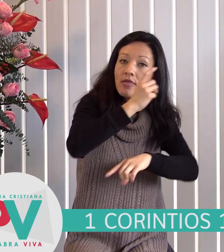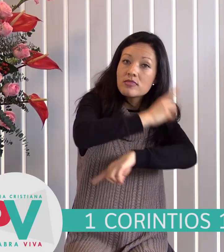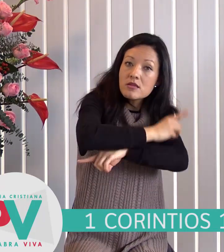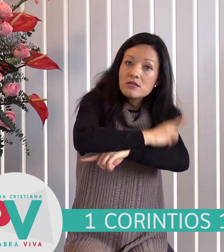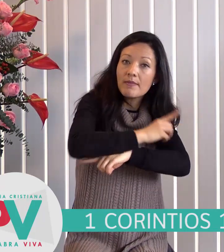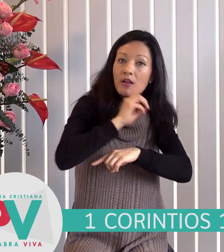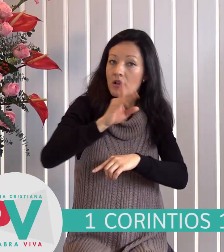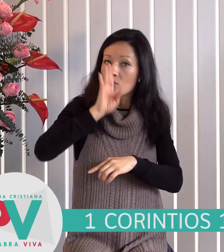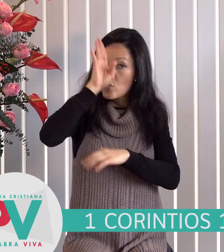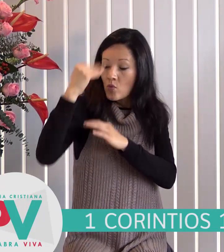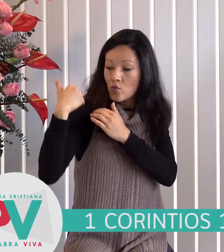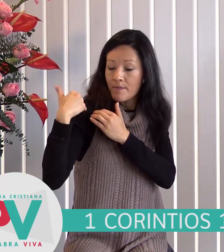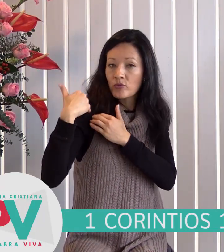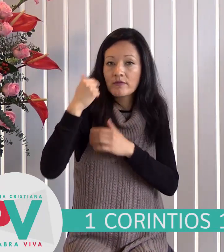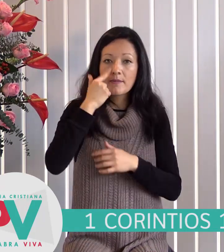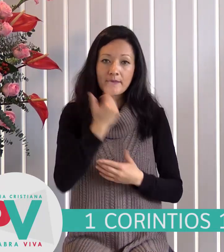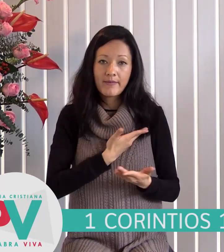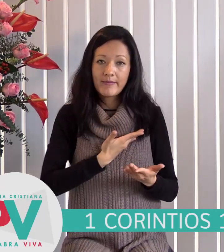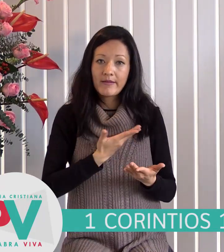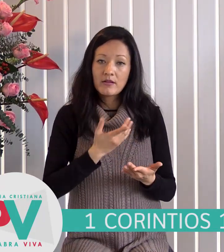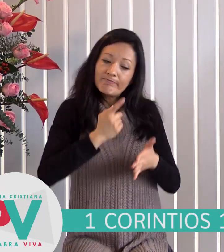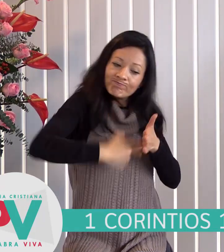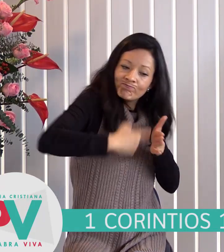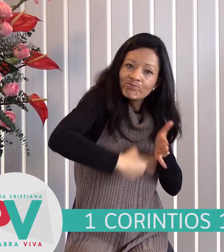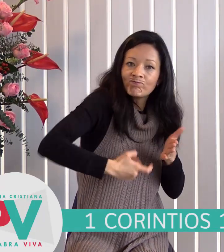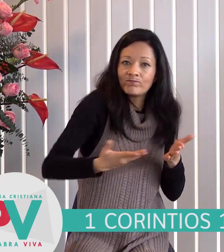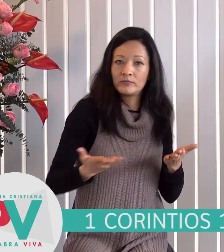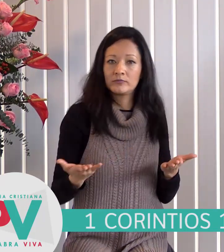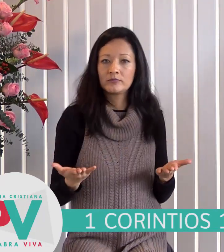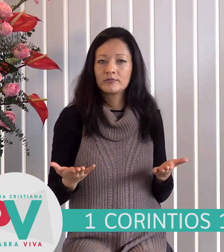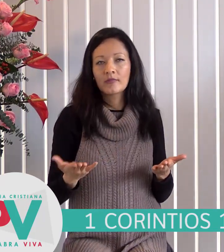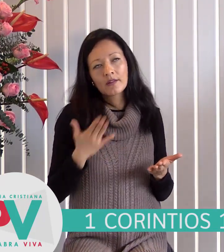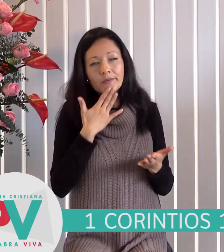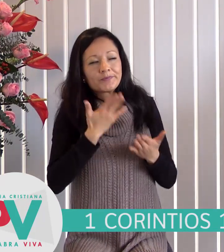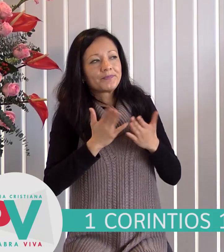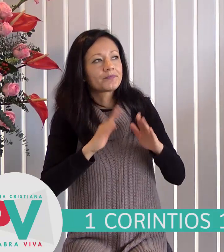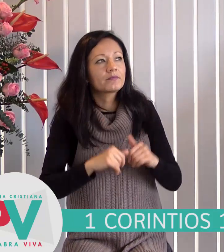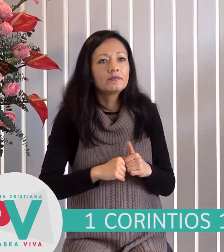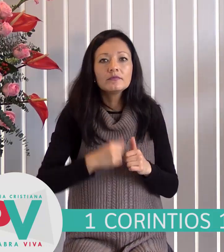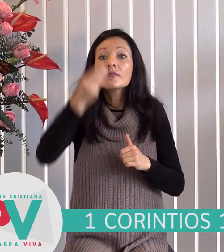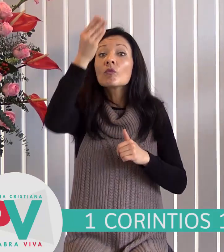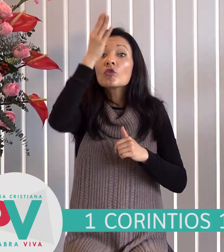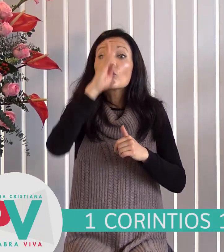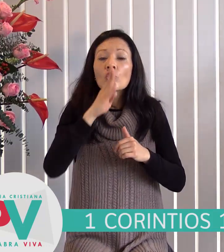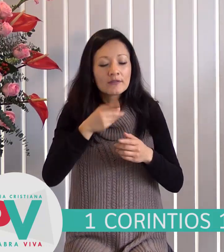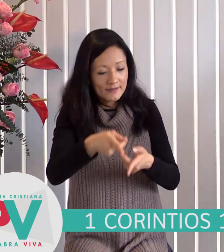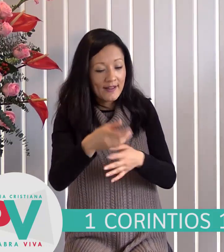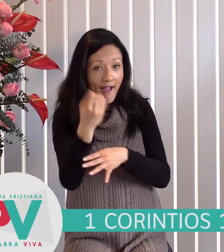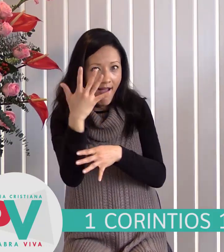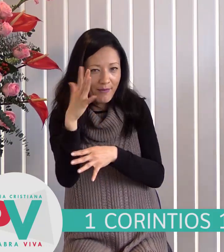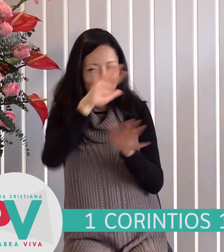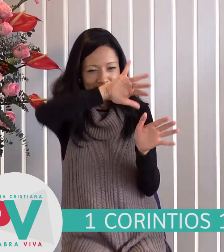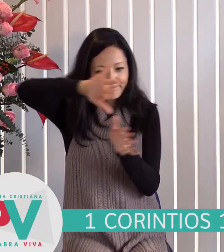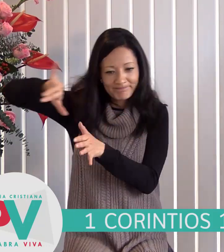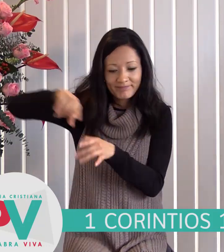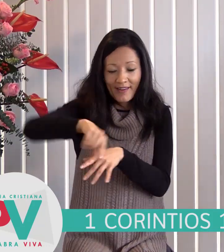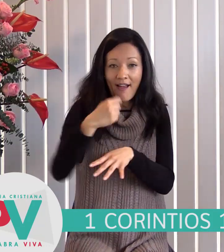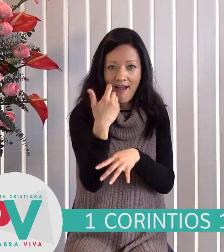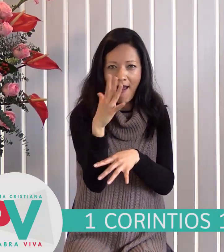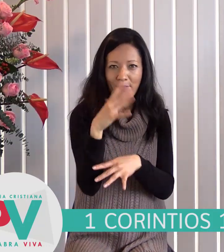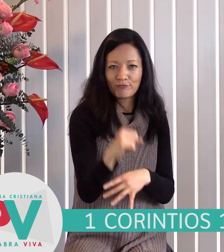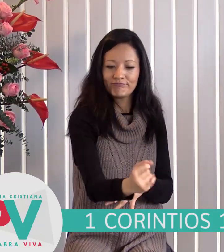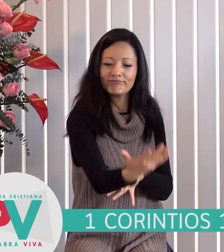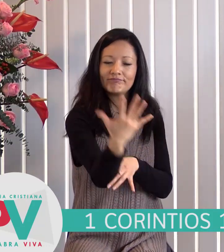ser padres, y muy importante, es corregirlos, ¿no? Bueno, Dios pone el árbol y fuera de